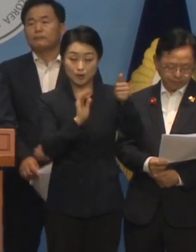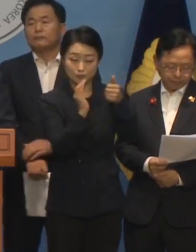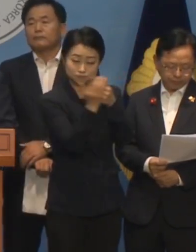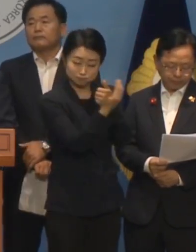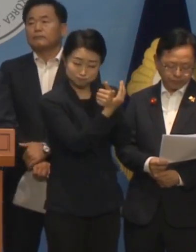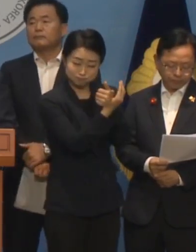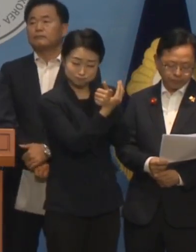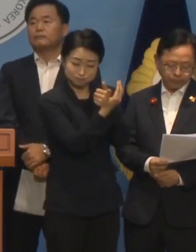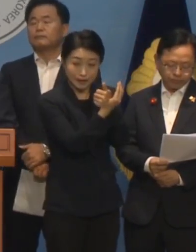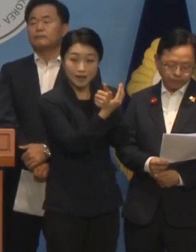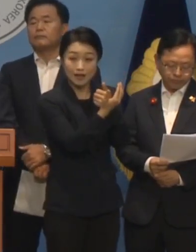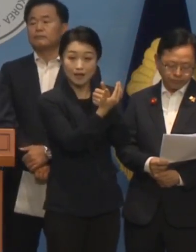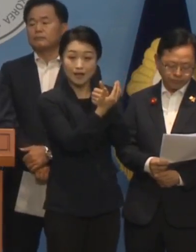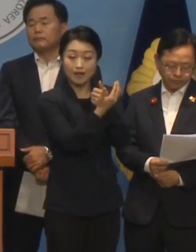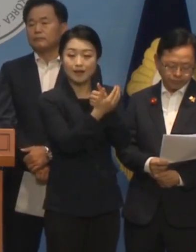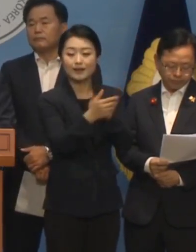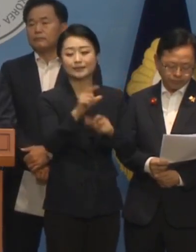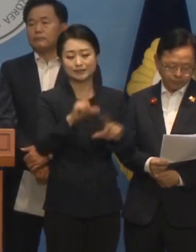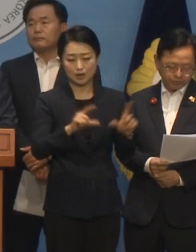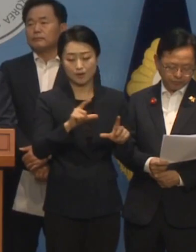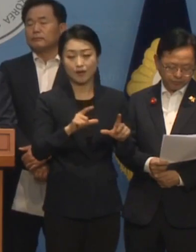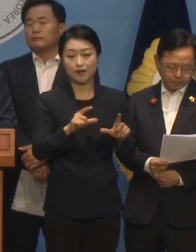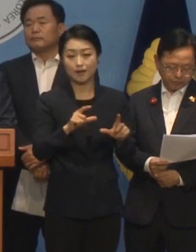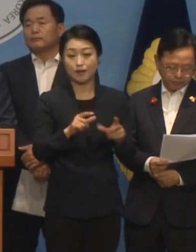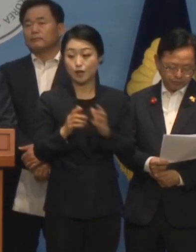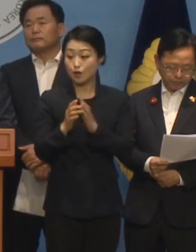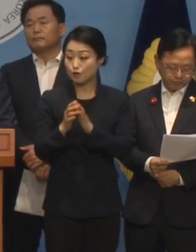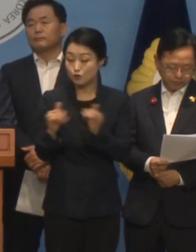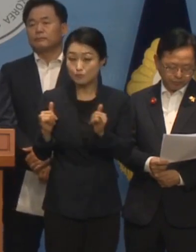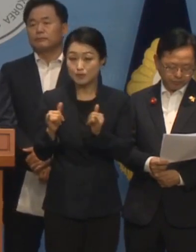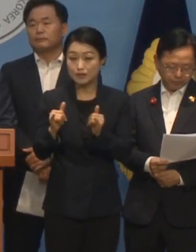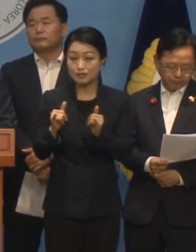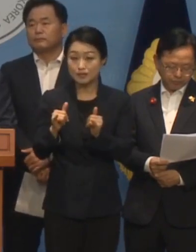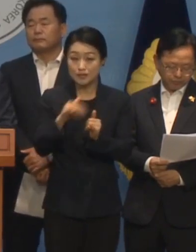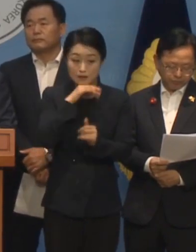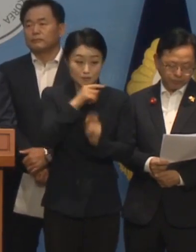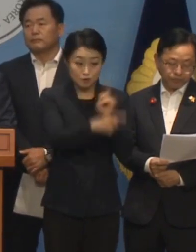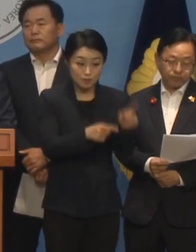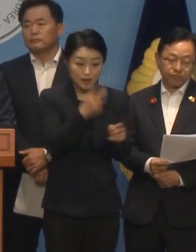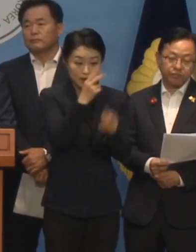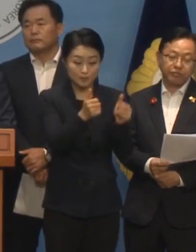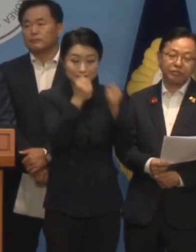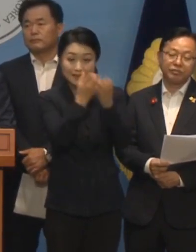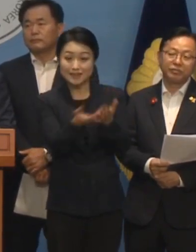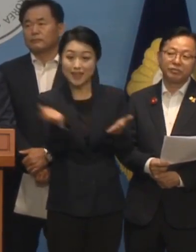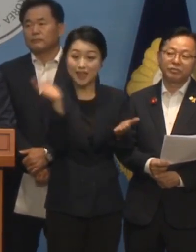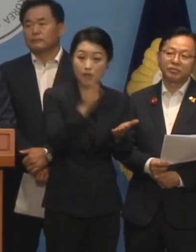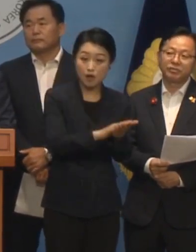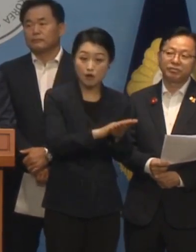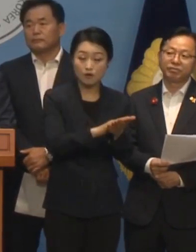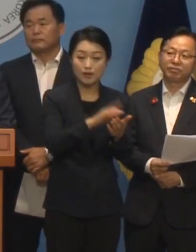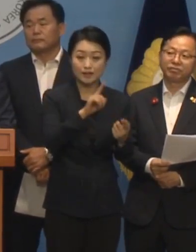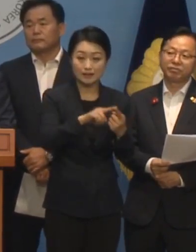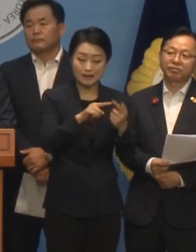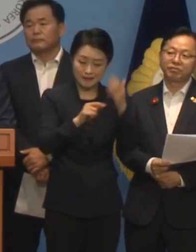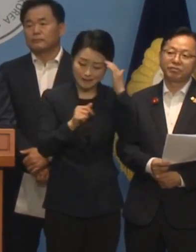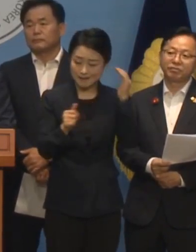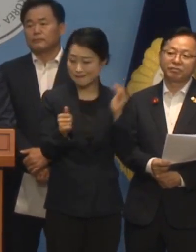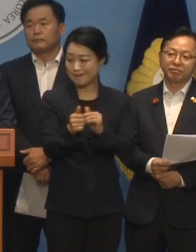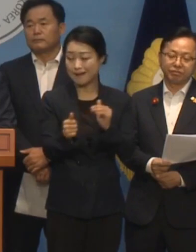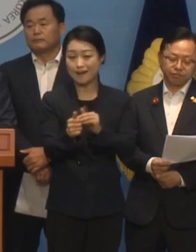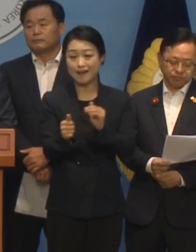넘어 복지 안동하고 있는 주제에 국민적 여망인 검찰개혁의 깃발에 야권 인사들에